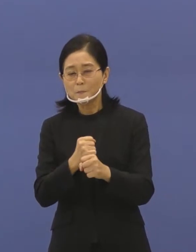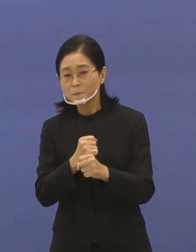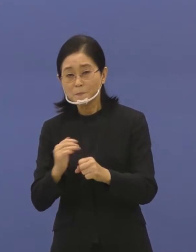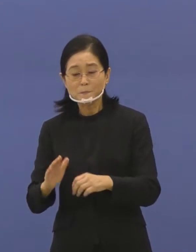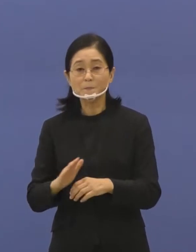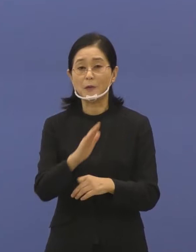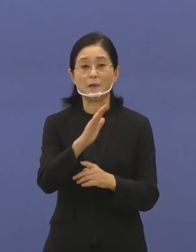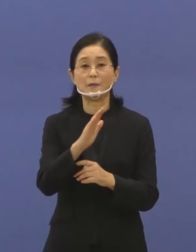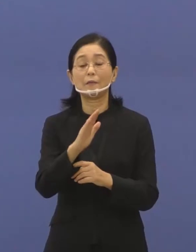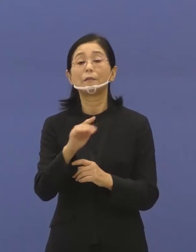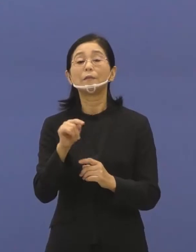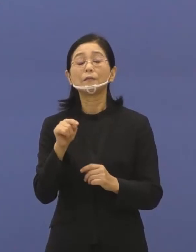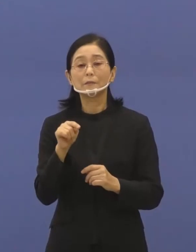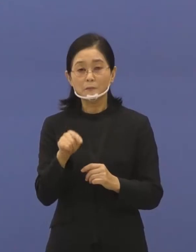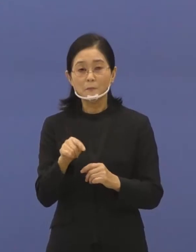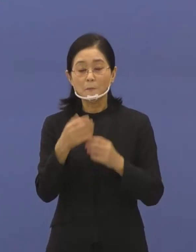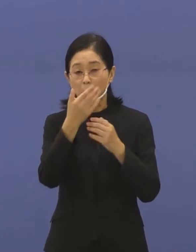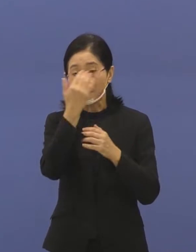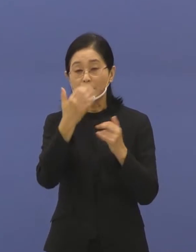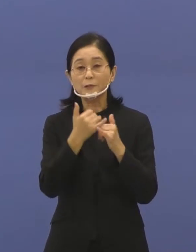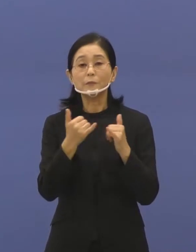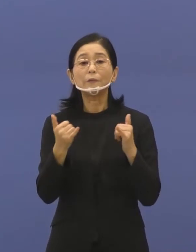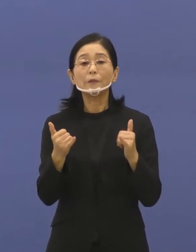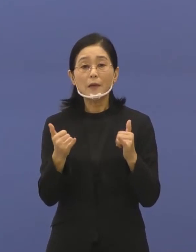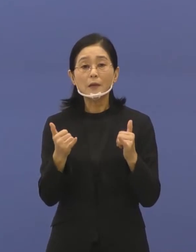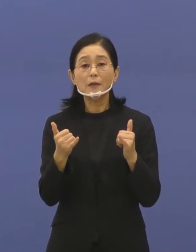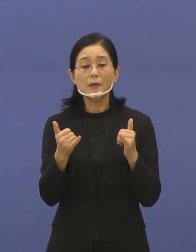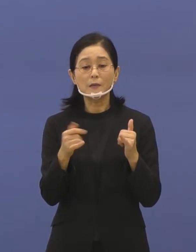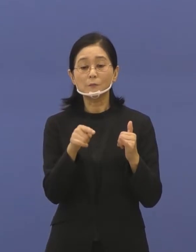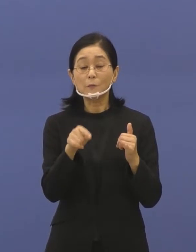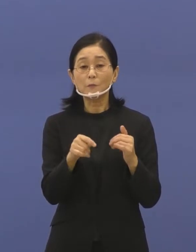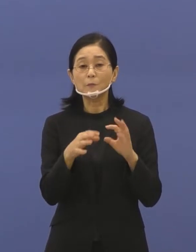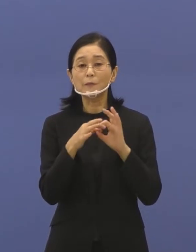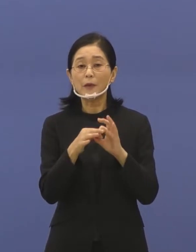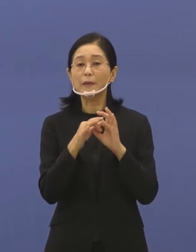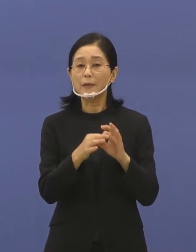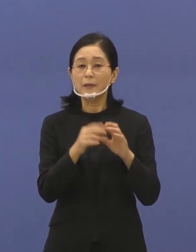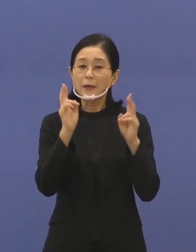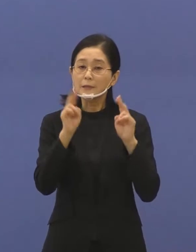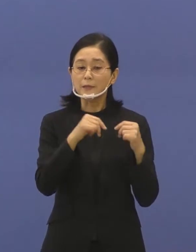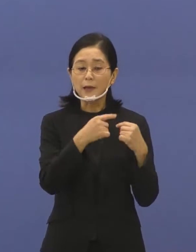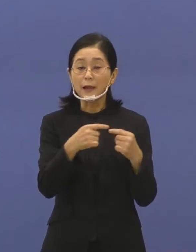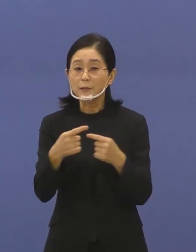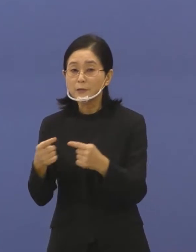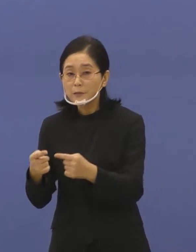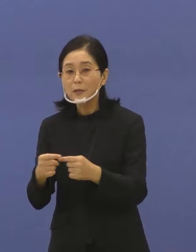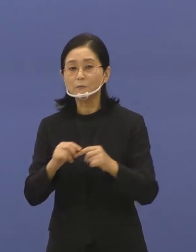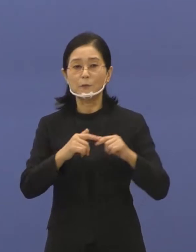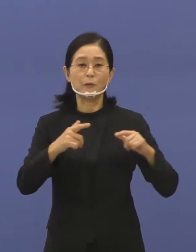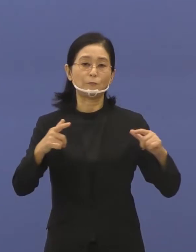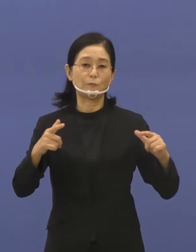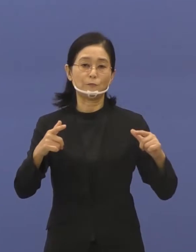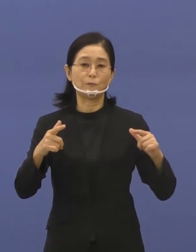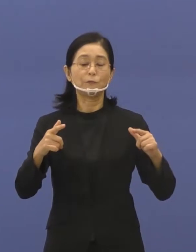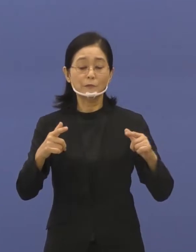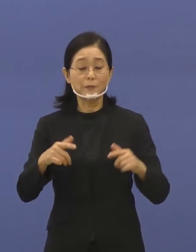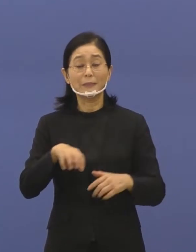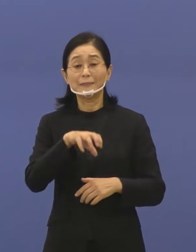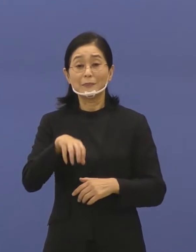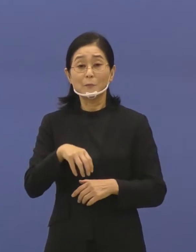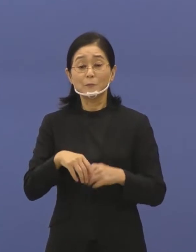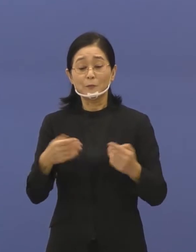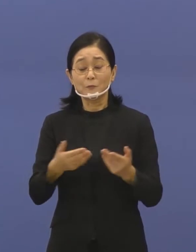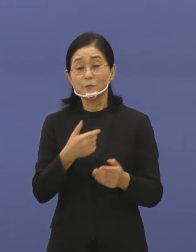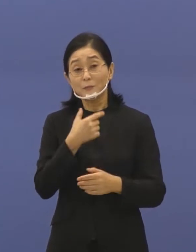若い人たちのこの地元就職率が高まり、地元志向も強まって、